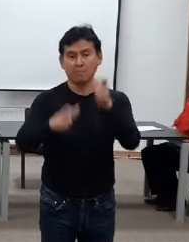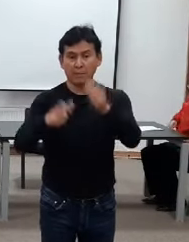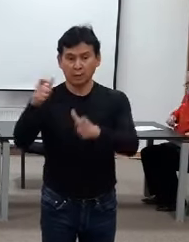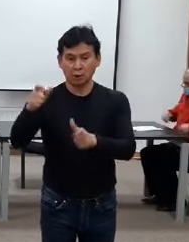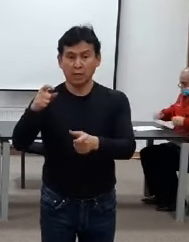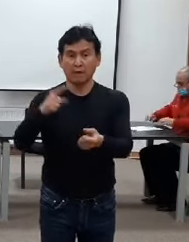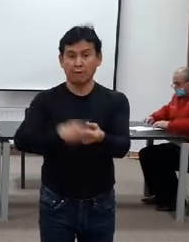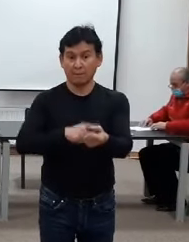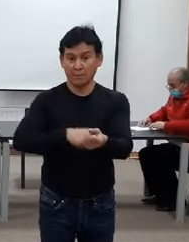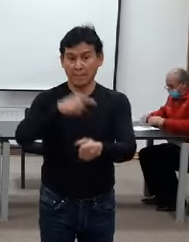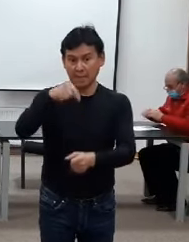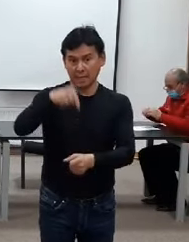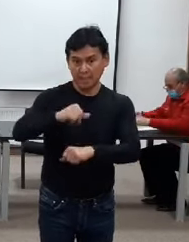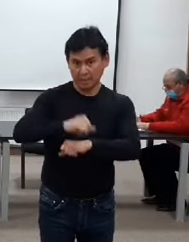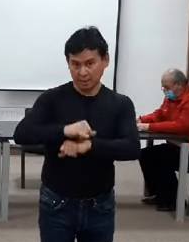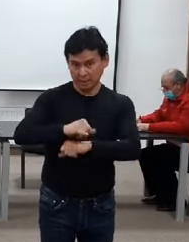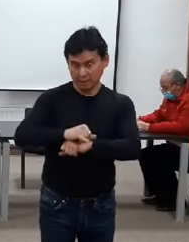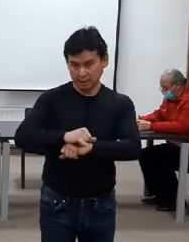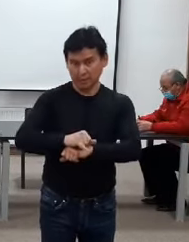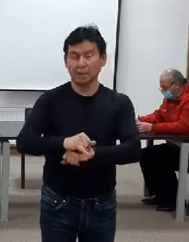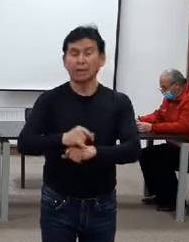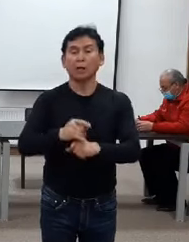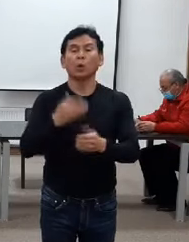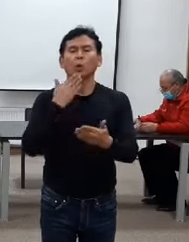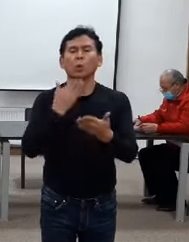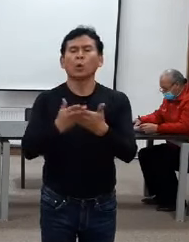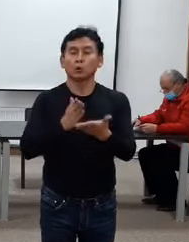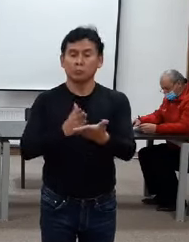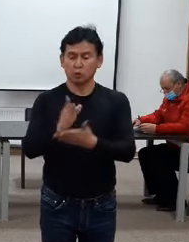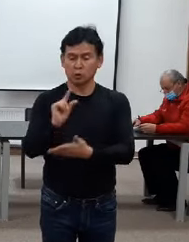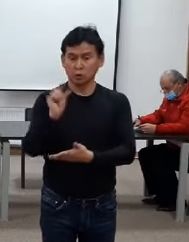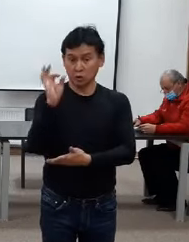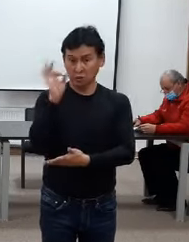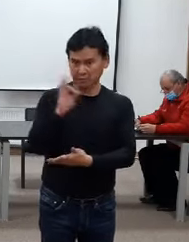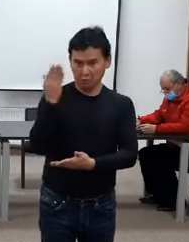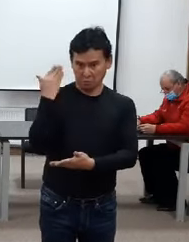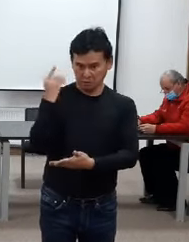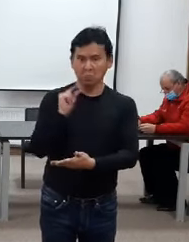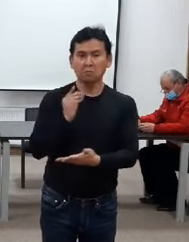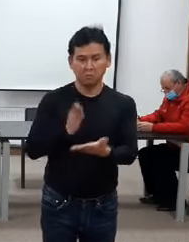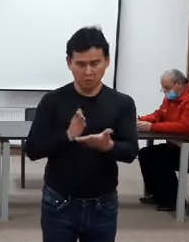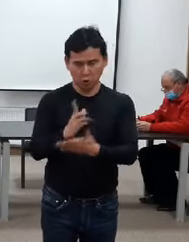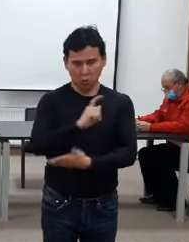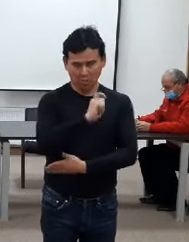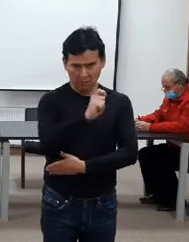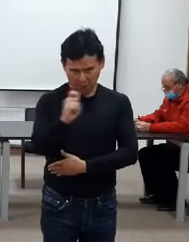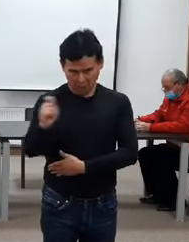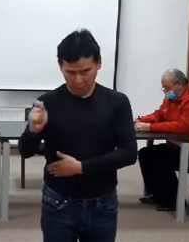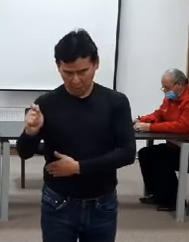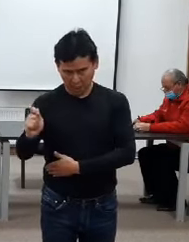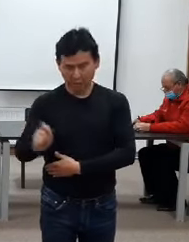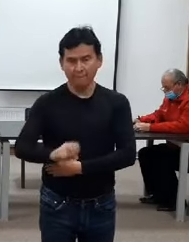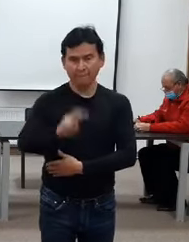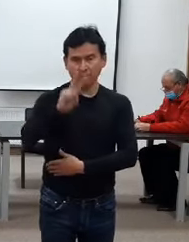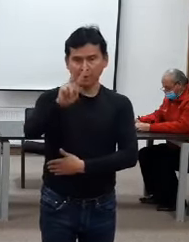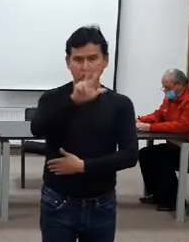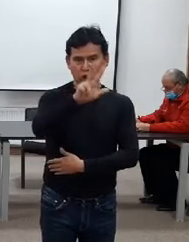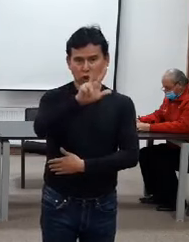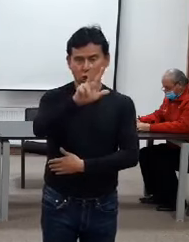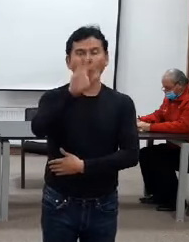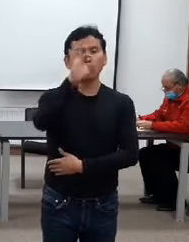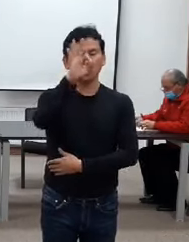cuyo pago se anticipó también iniciándose el sábado 23 de mayo recién pasado, donde llegamos a un 28%